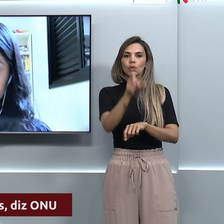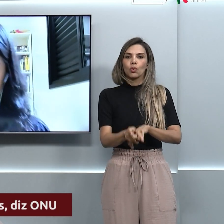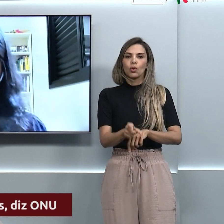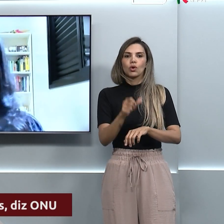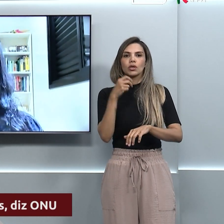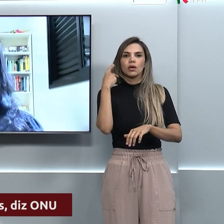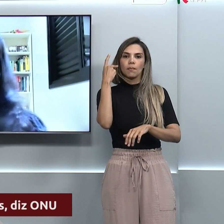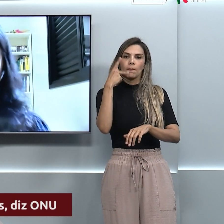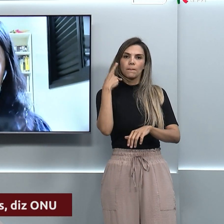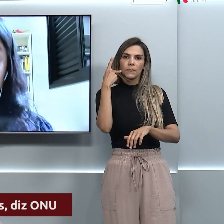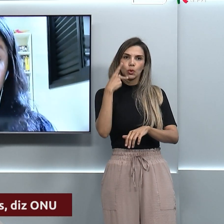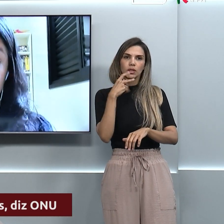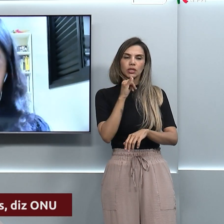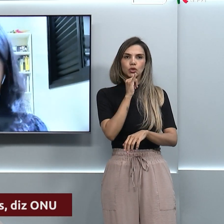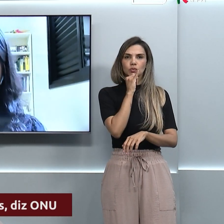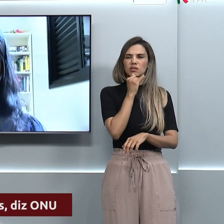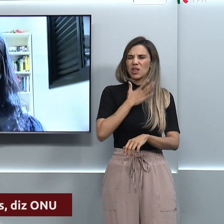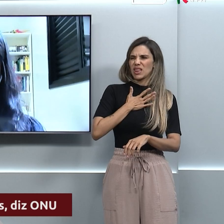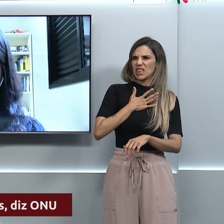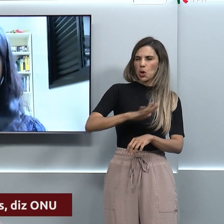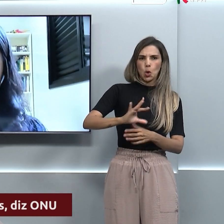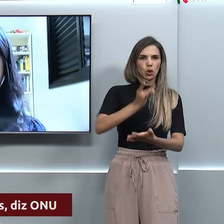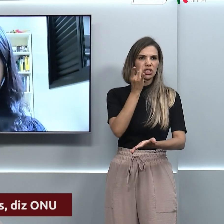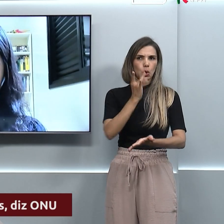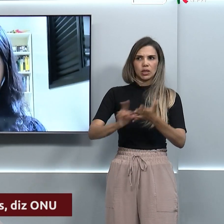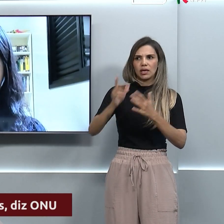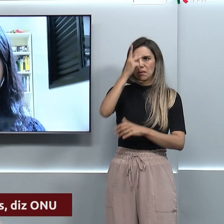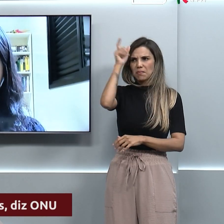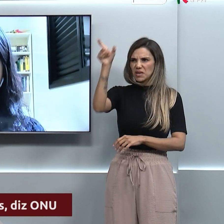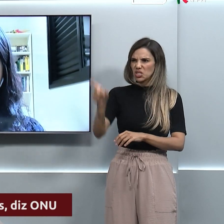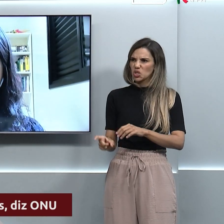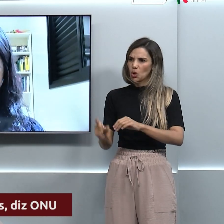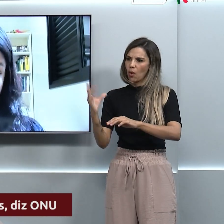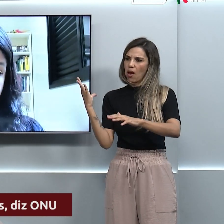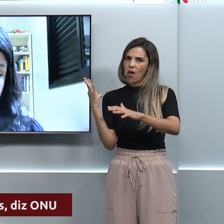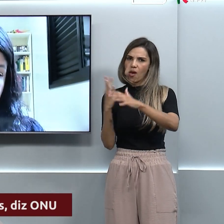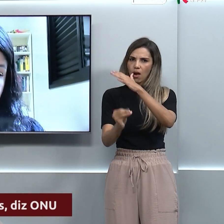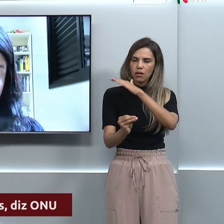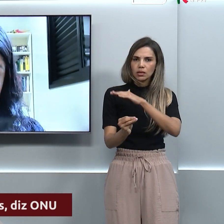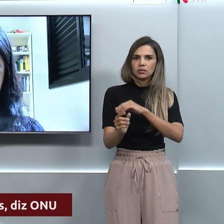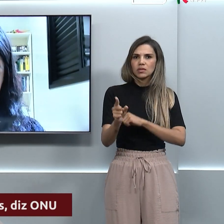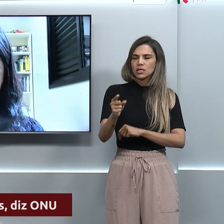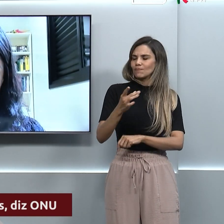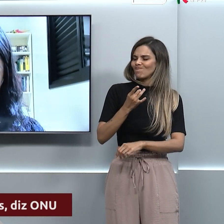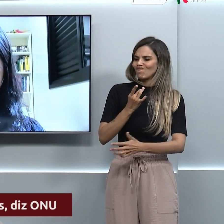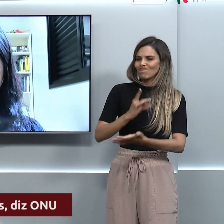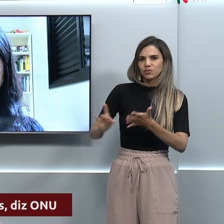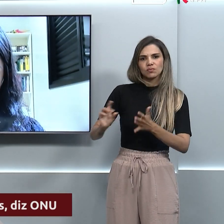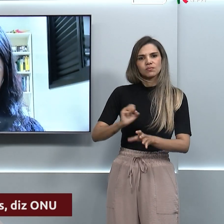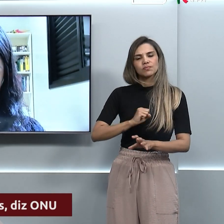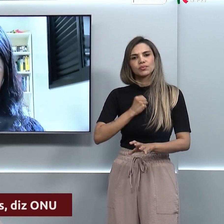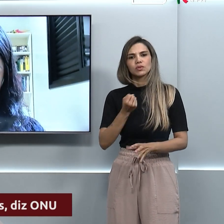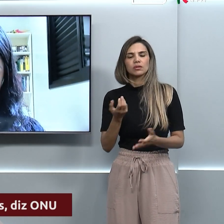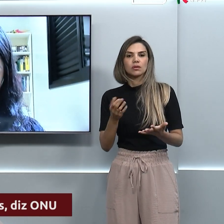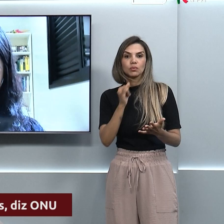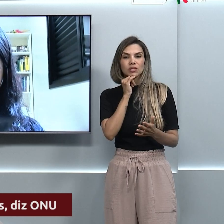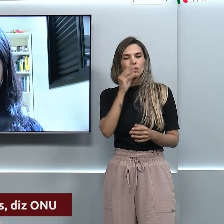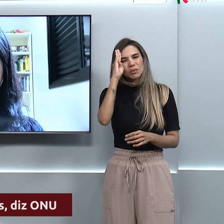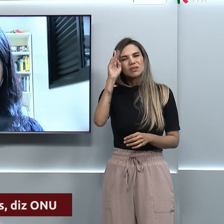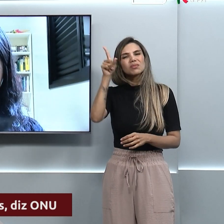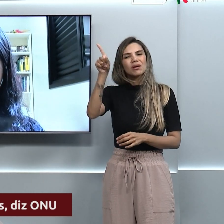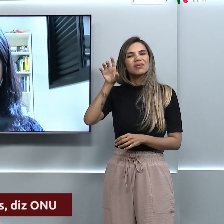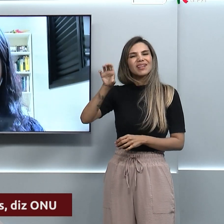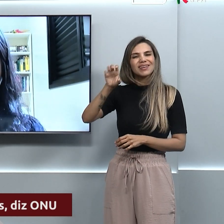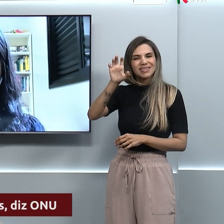um olhar contra a imigração, contra imigrantes? Como que você percebe esse movimento, principalmente ali na Europa, por